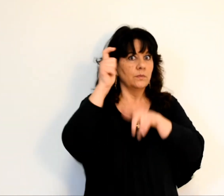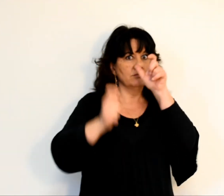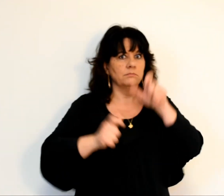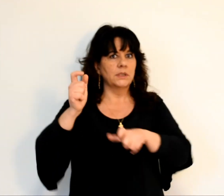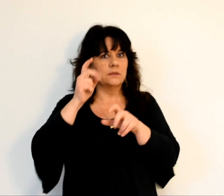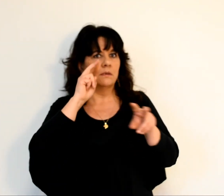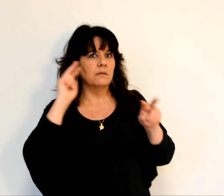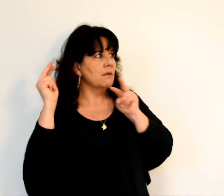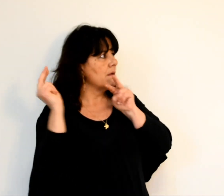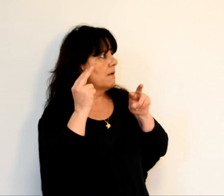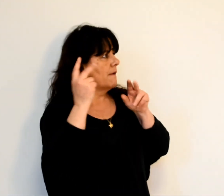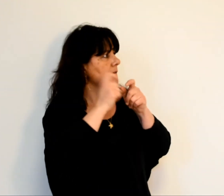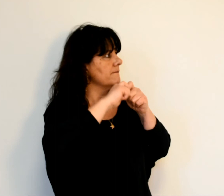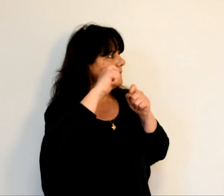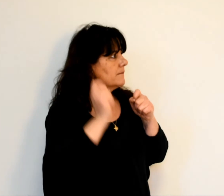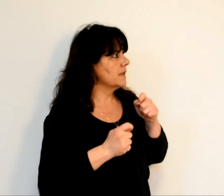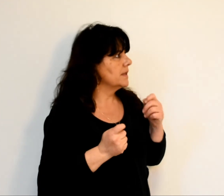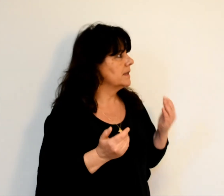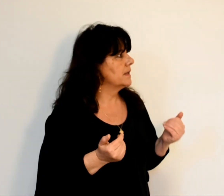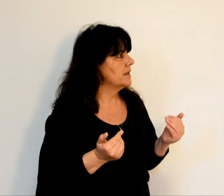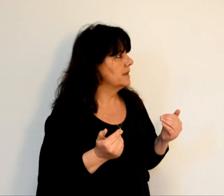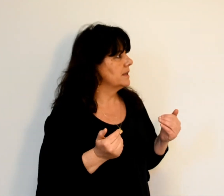Alors il se mit à leur dire «